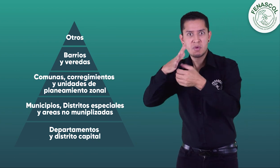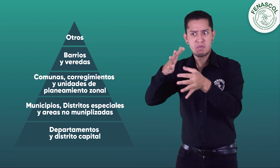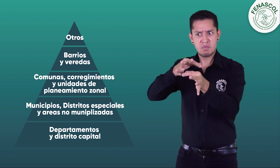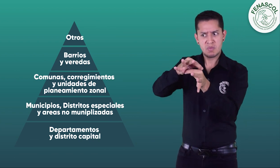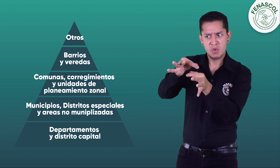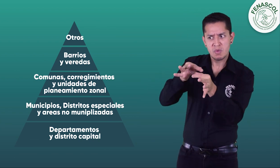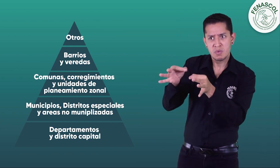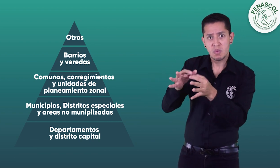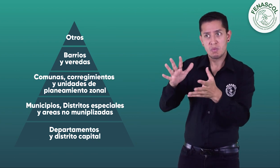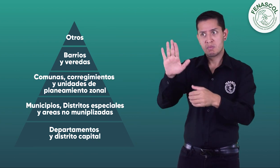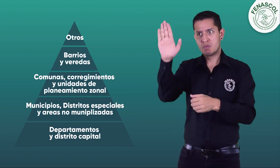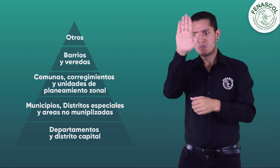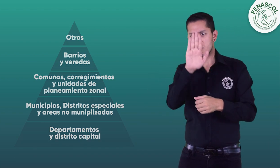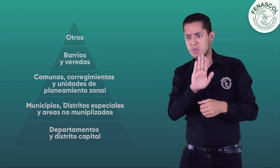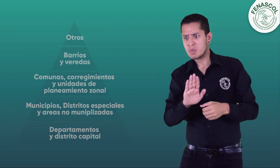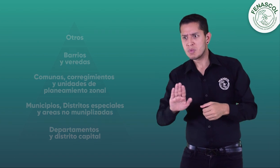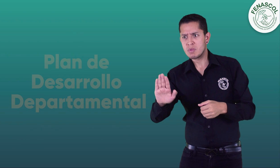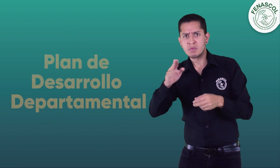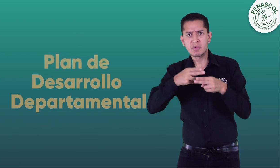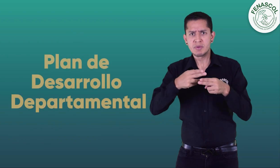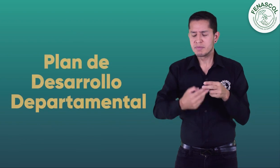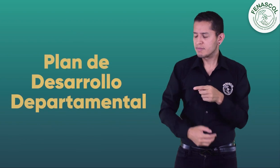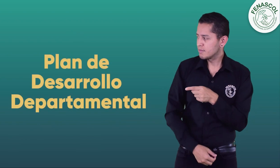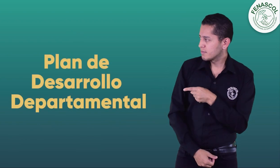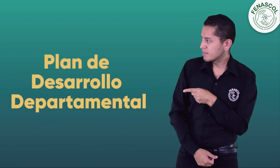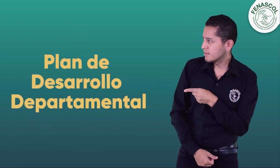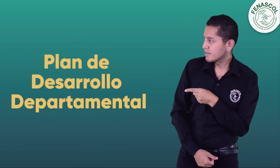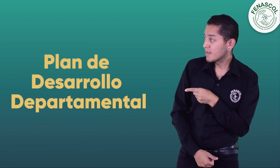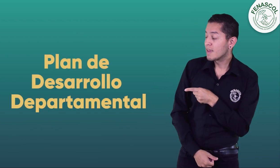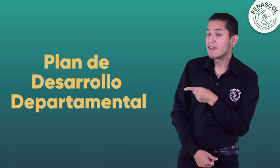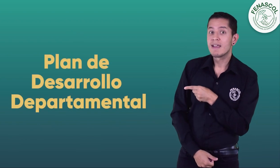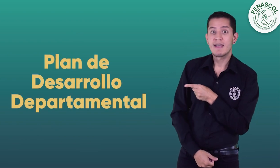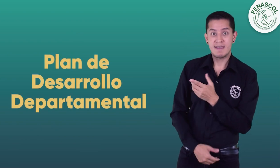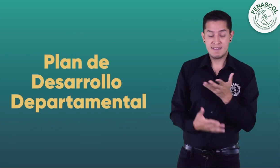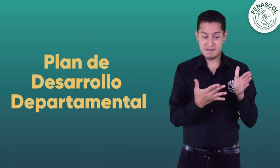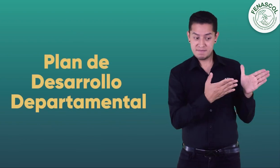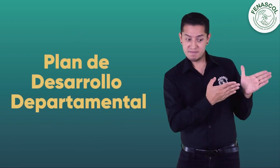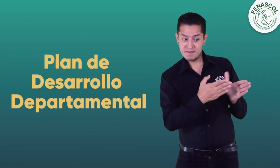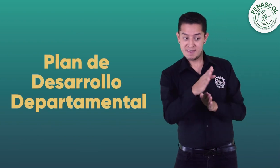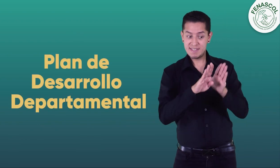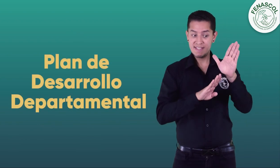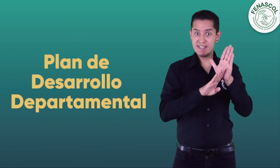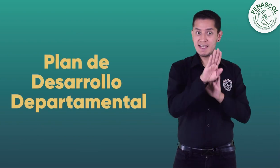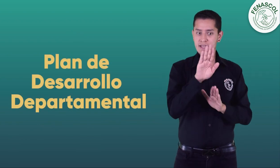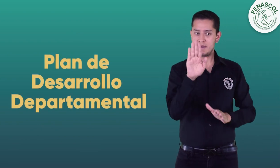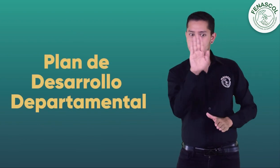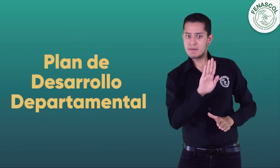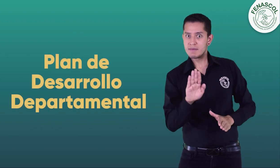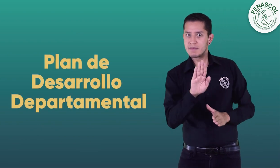En las ciudades, municipios o regiones contamos con el Plan de Desarrollo Departamental.